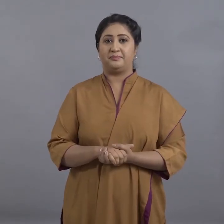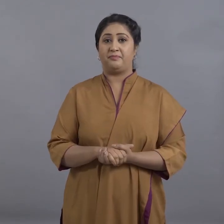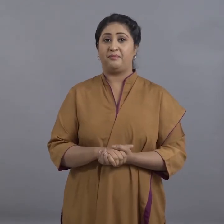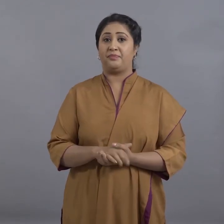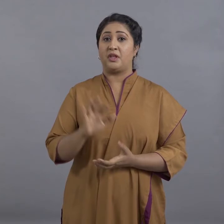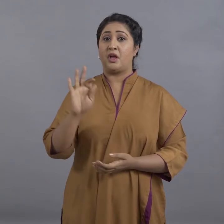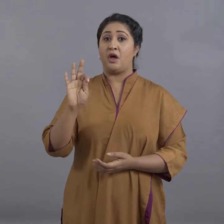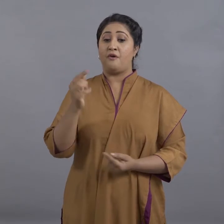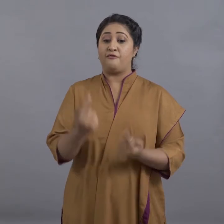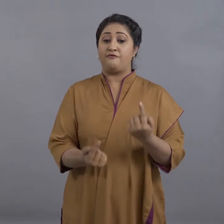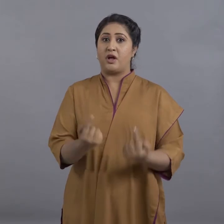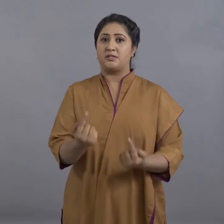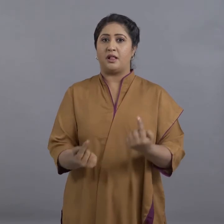फसल,